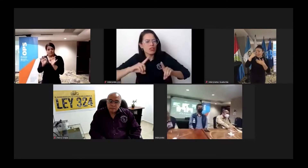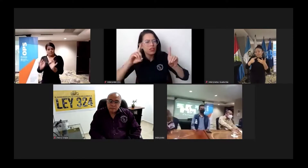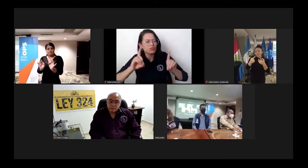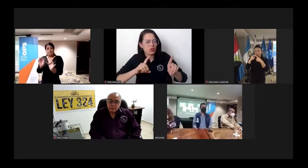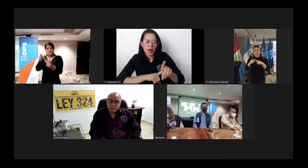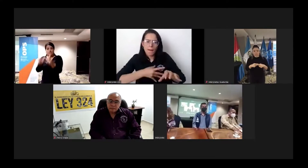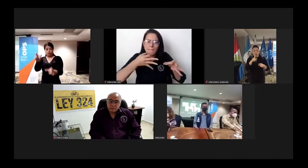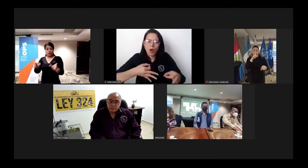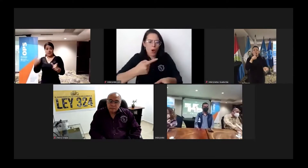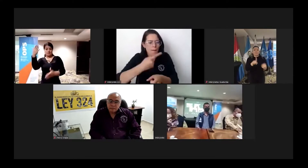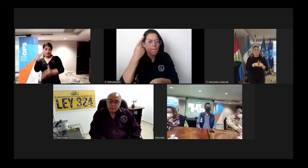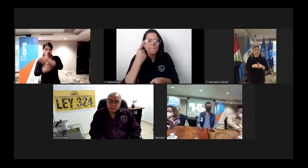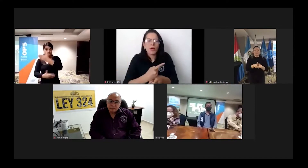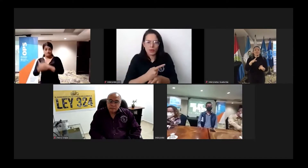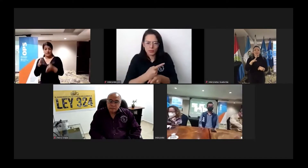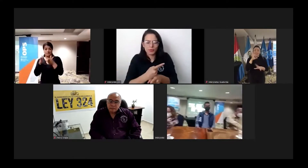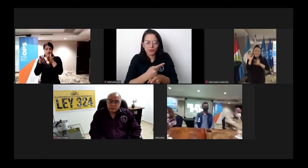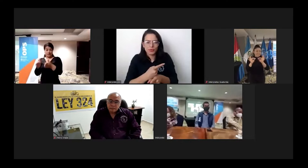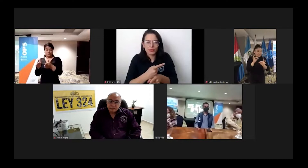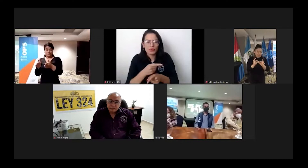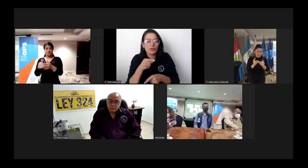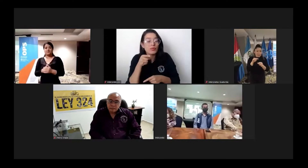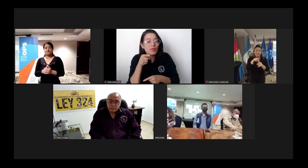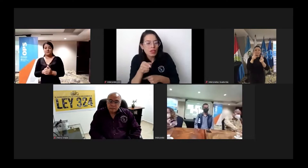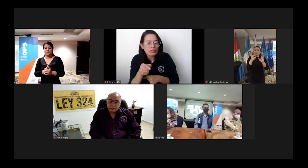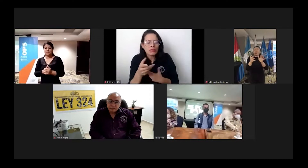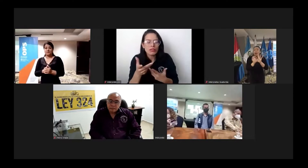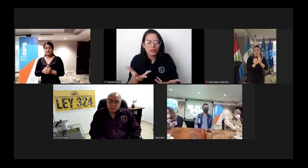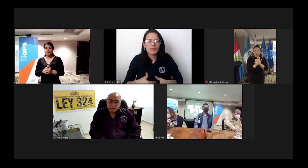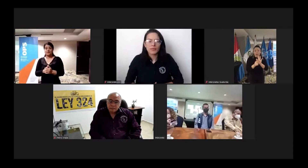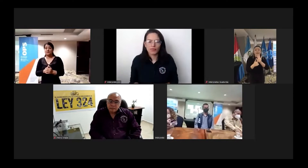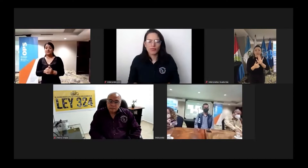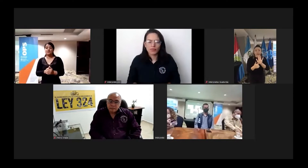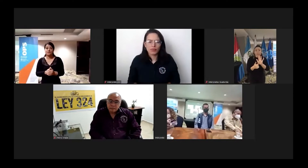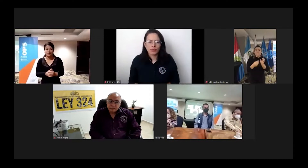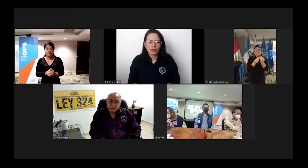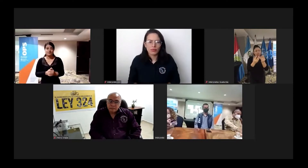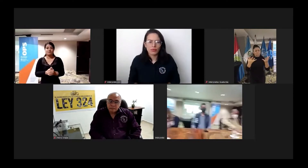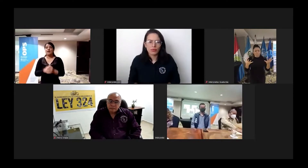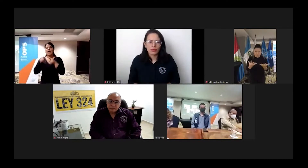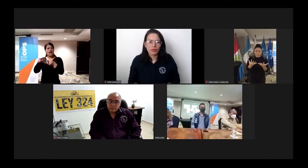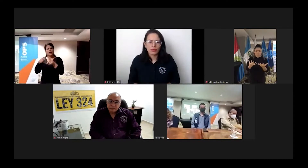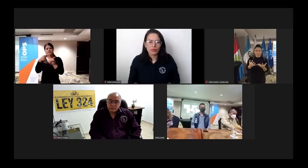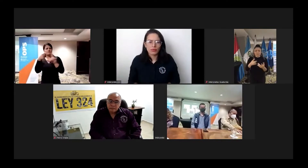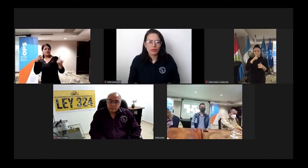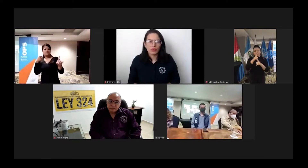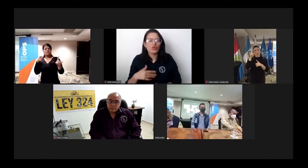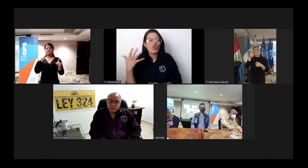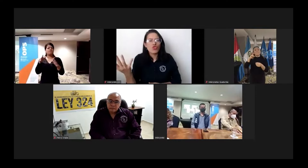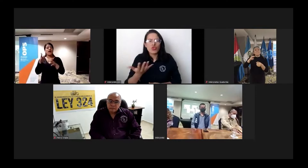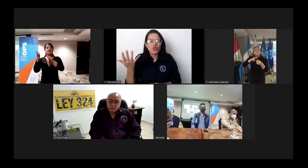y eficazmente ejemplo del municipio de Santa